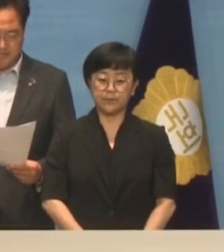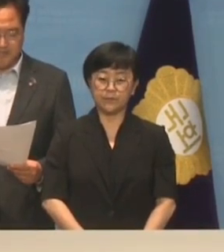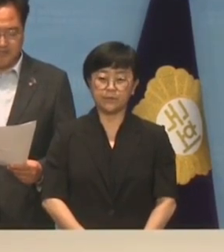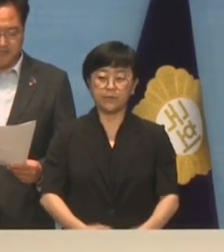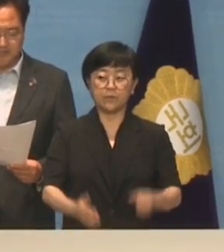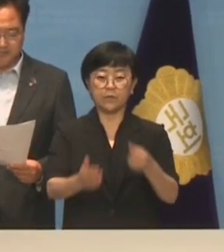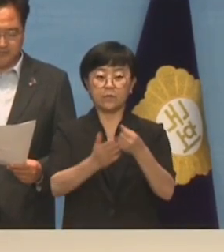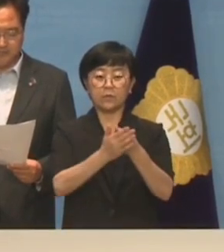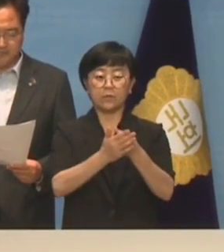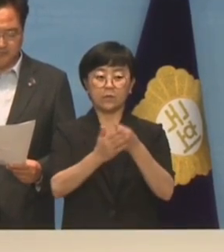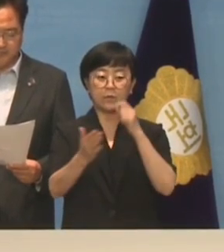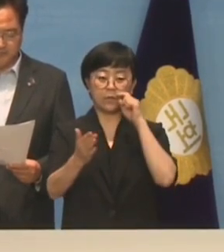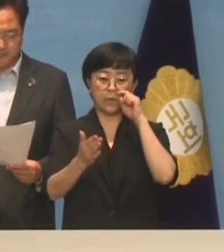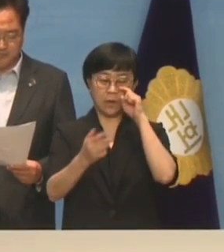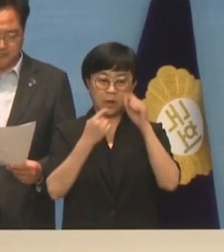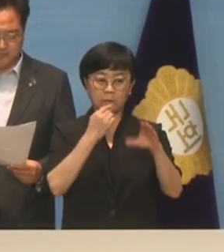이에